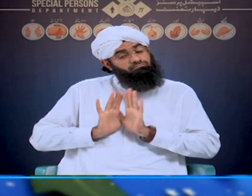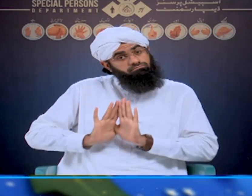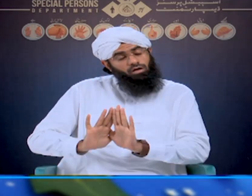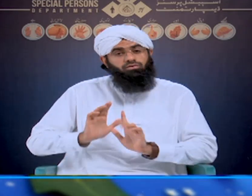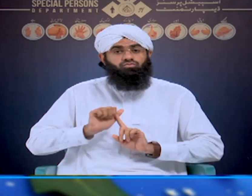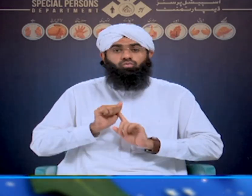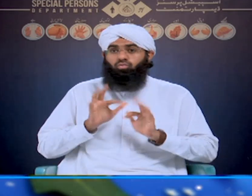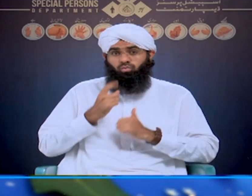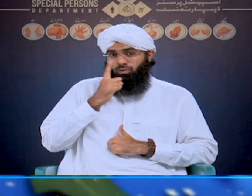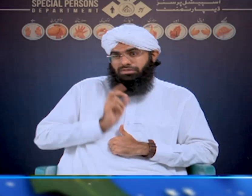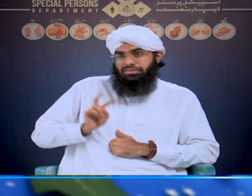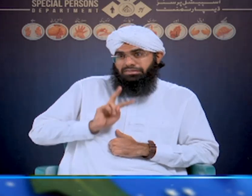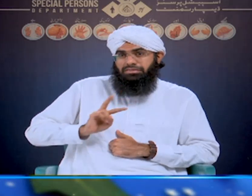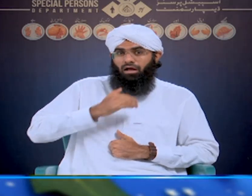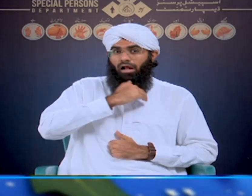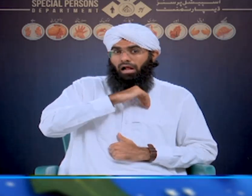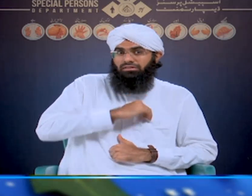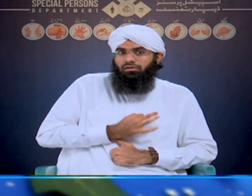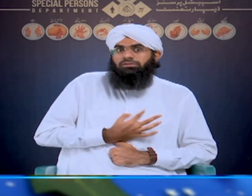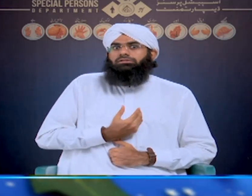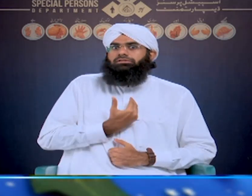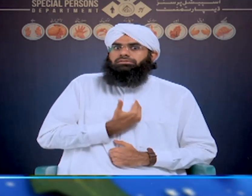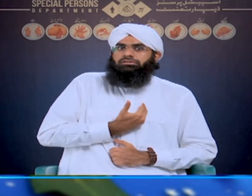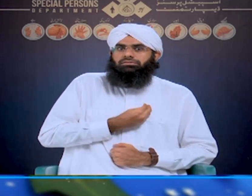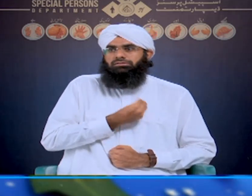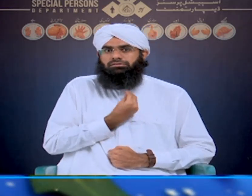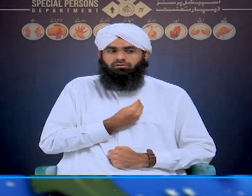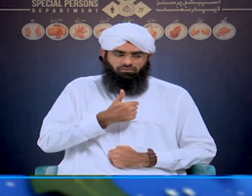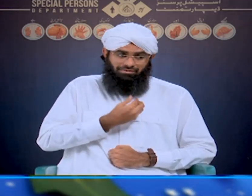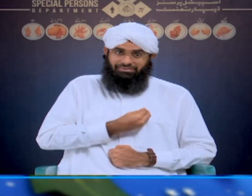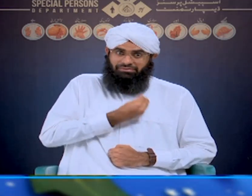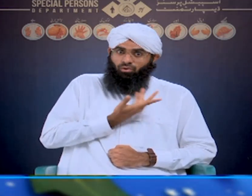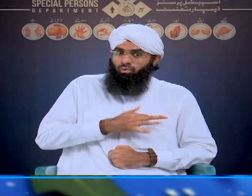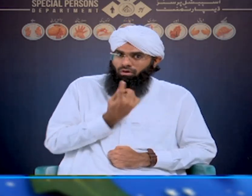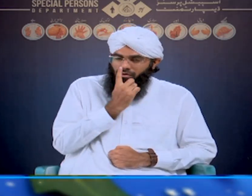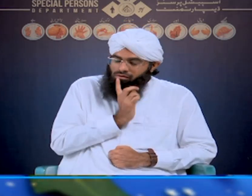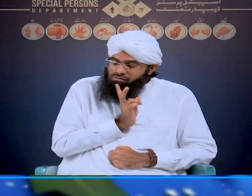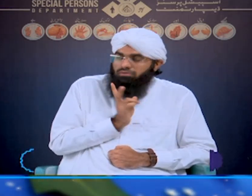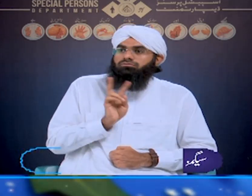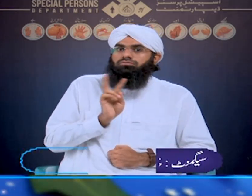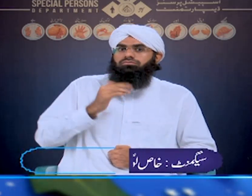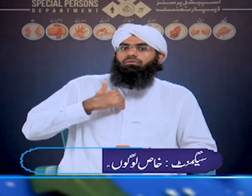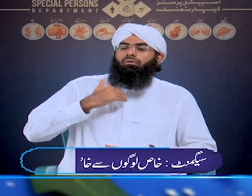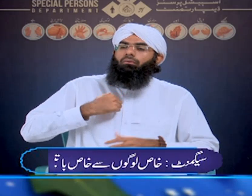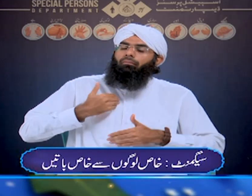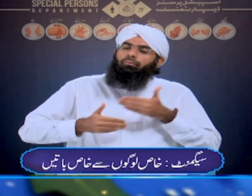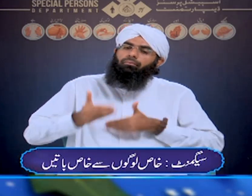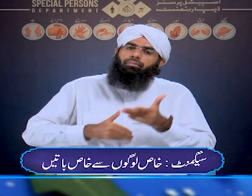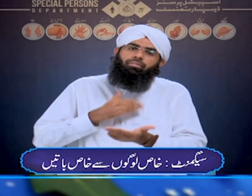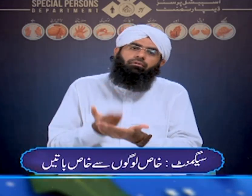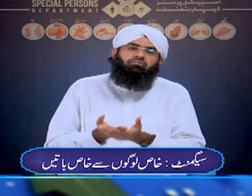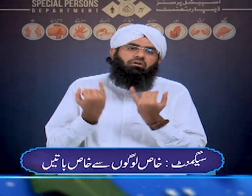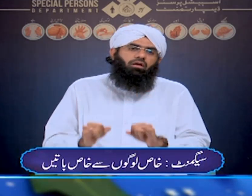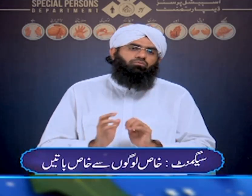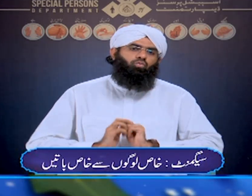بد نگاہی دل میں شہوت کا بیج بوتی ہے, پھر شہوت بد نگاہی کرنے والے کو فتنے میں مبتلا